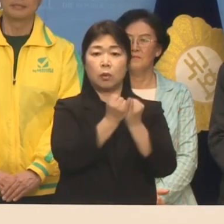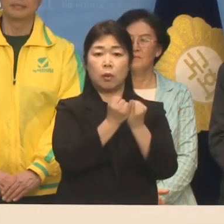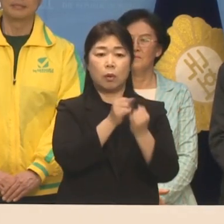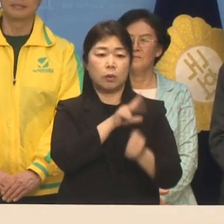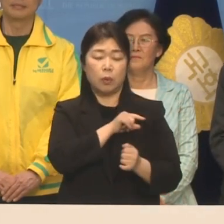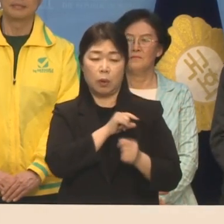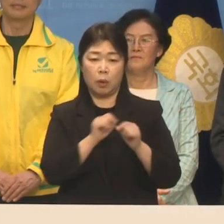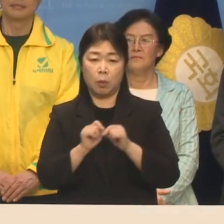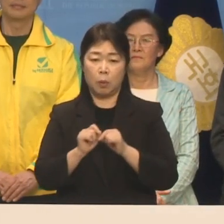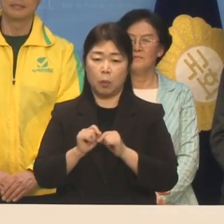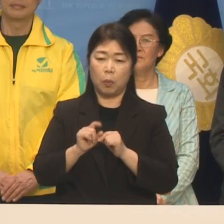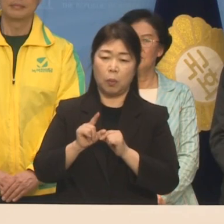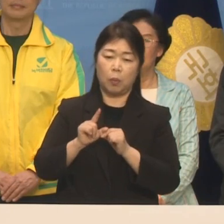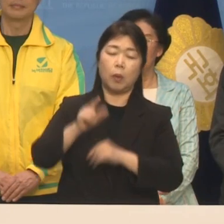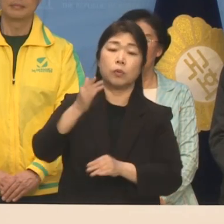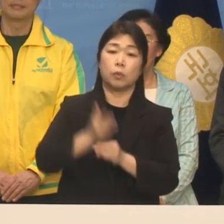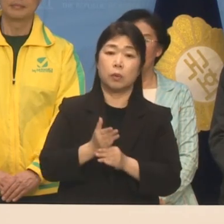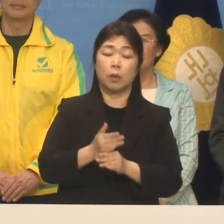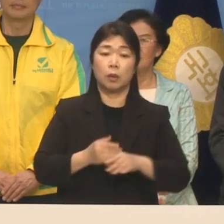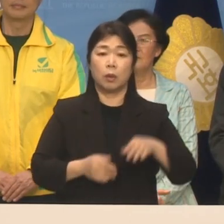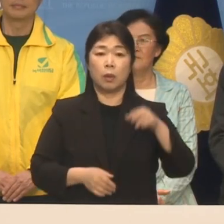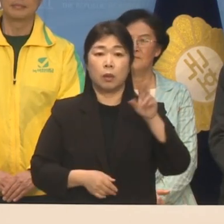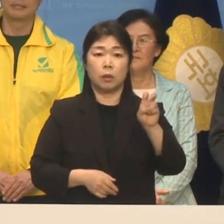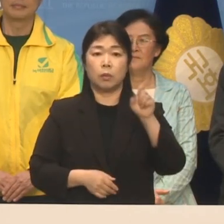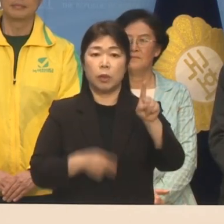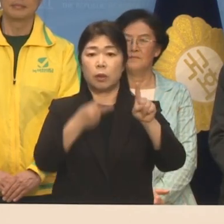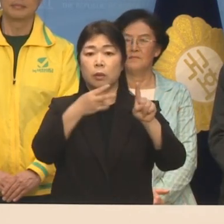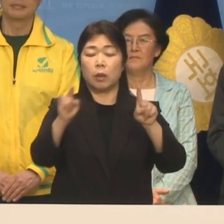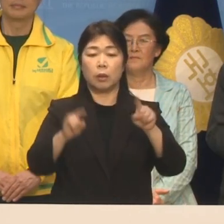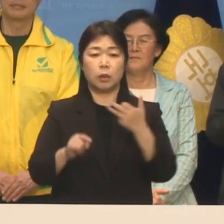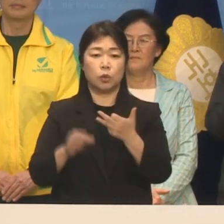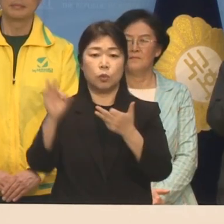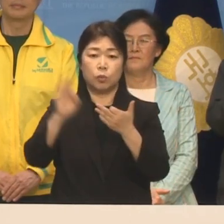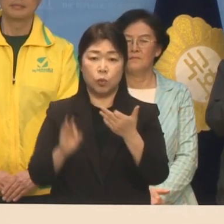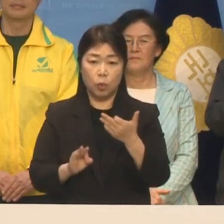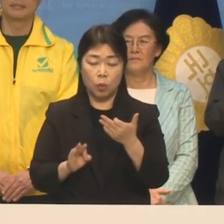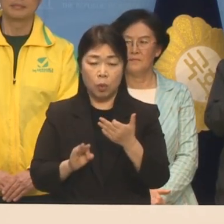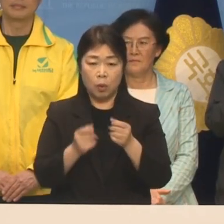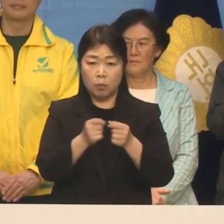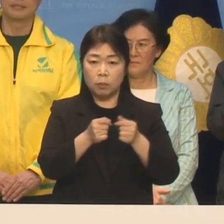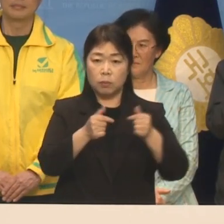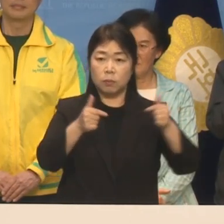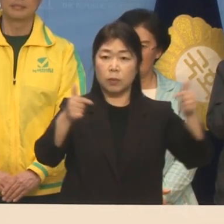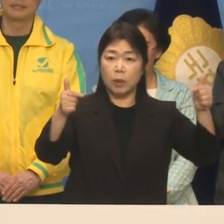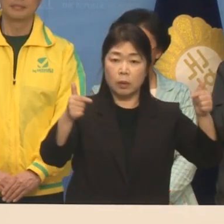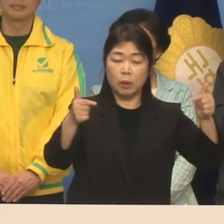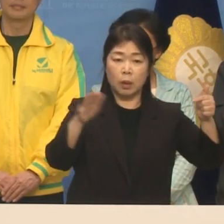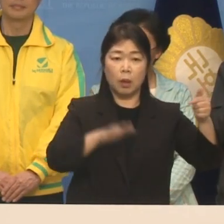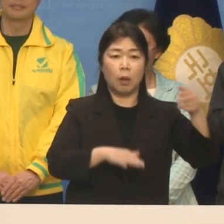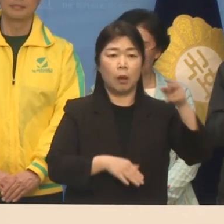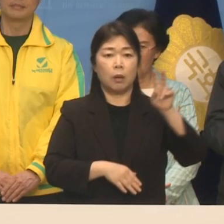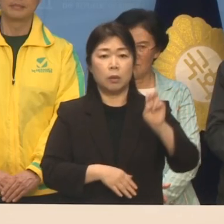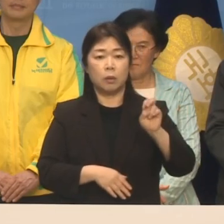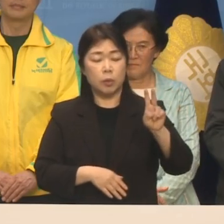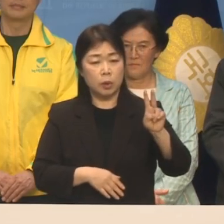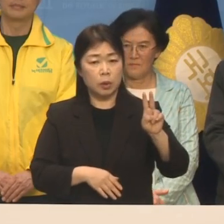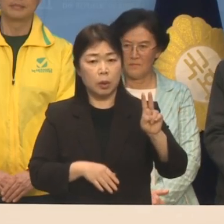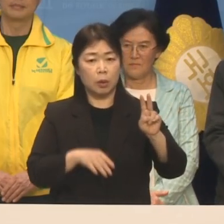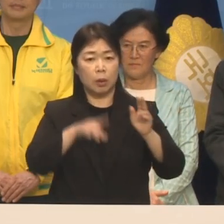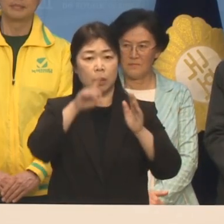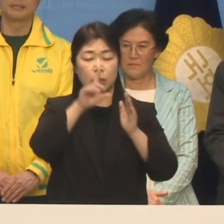갔습니다. 그래서 21대에 19%까지 여성 국회의원 비율이 늘어났으나 22대에 들어가서는